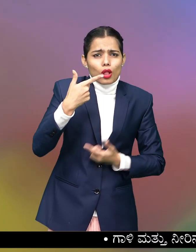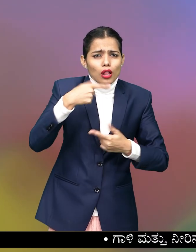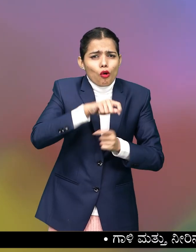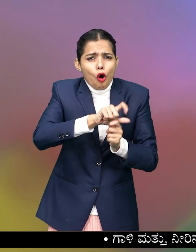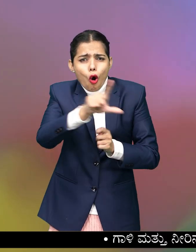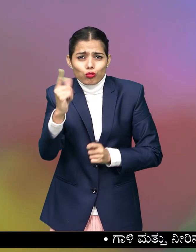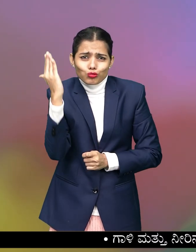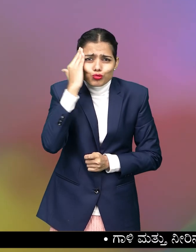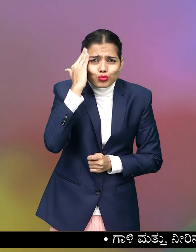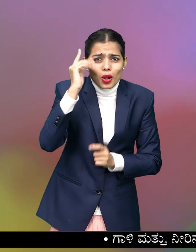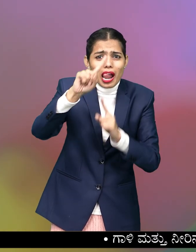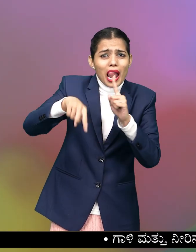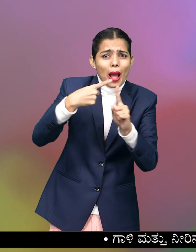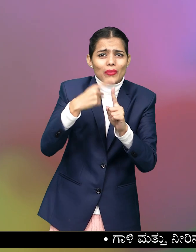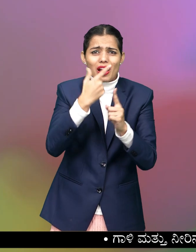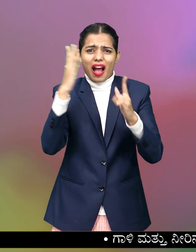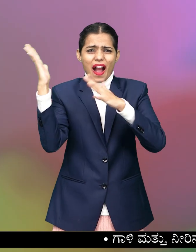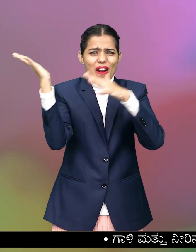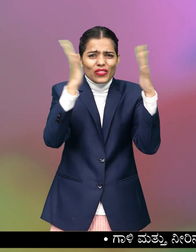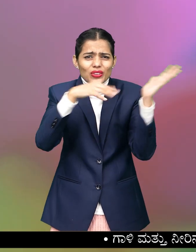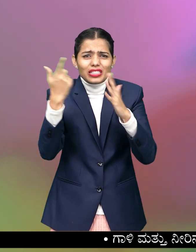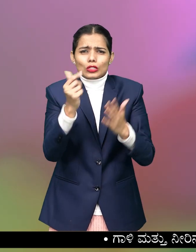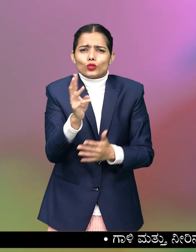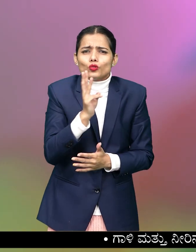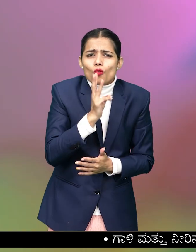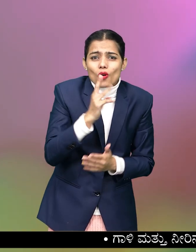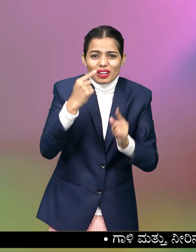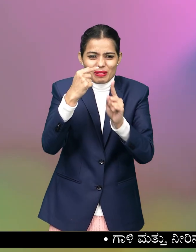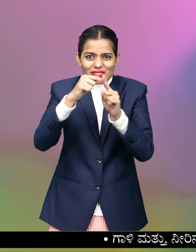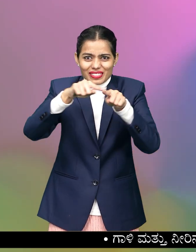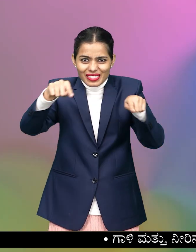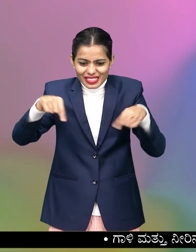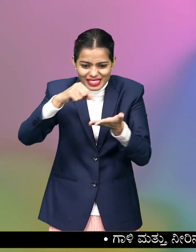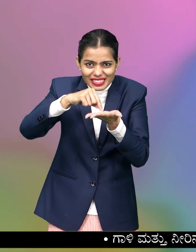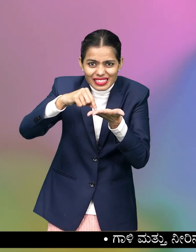ಗಾಳಿ ಮತ್ತು ನೀರಿನ ಪ್ರವಾಹಗಳ ಬಗ್ಗೆ ನಿಮ್ಮೆಲ್ಲರಿಗೂ ತಿಳಿದಿದೆ.